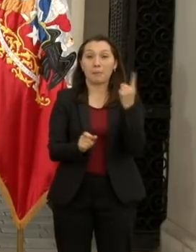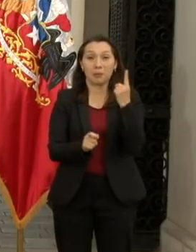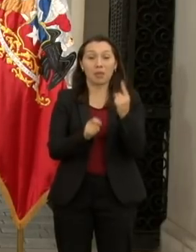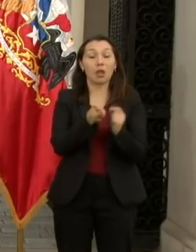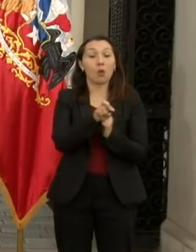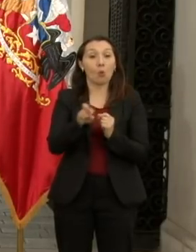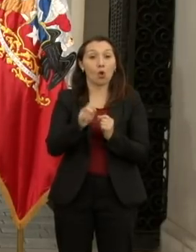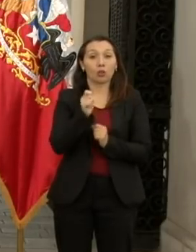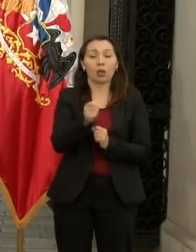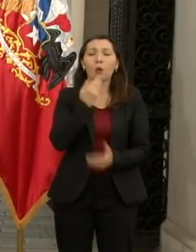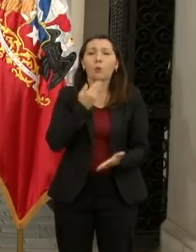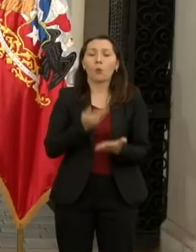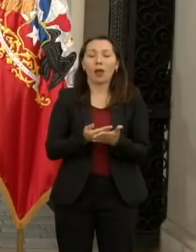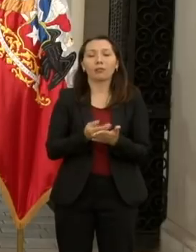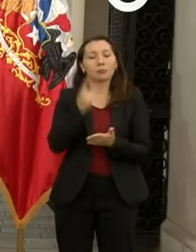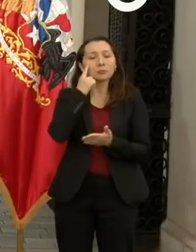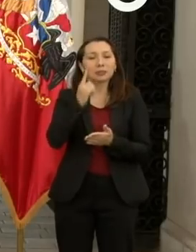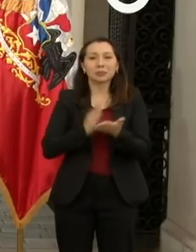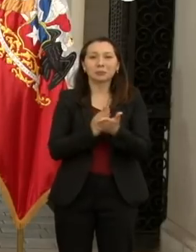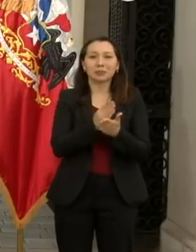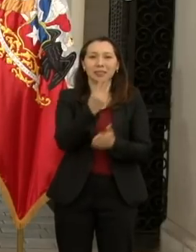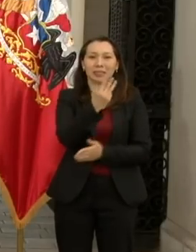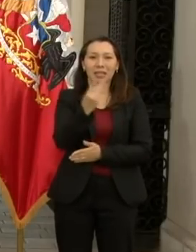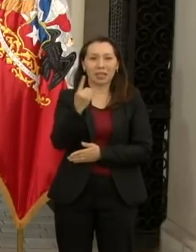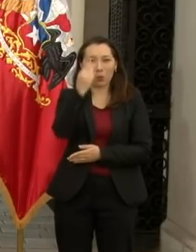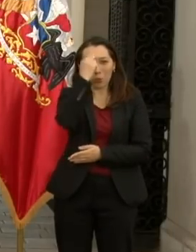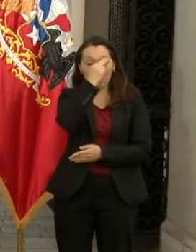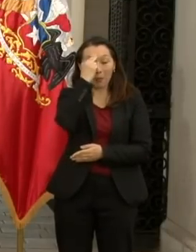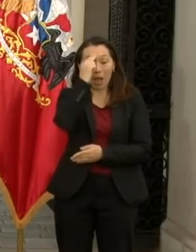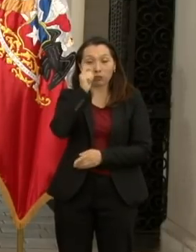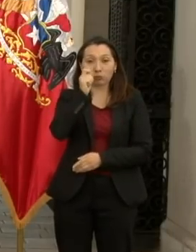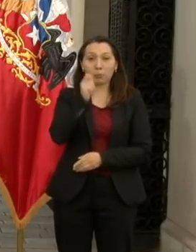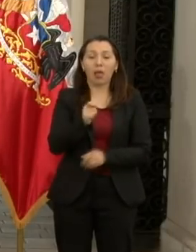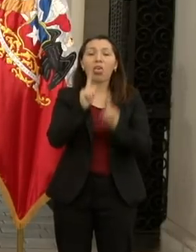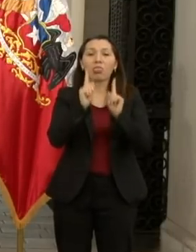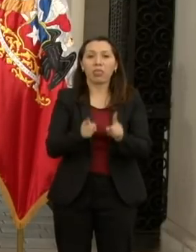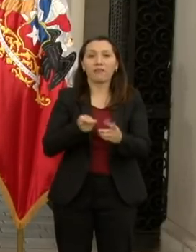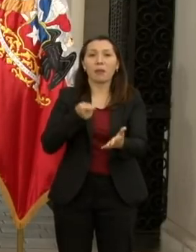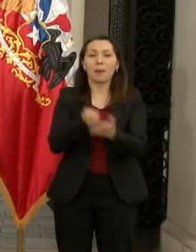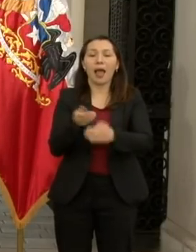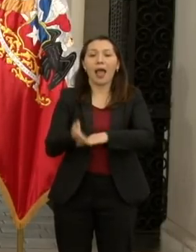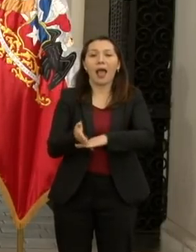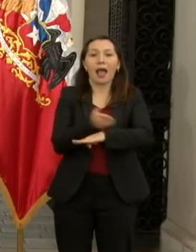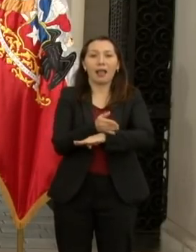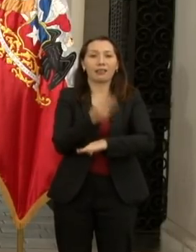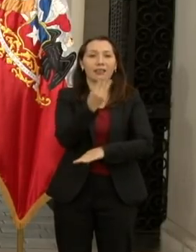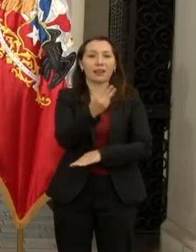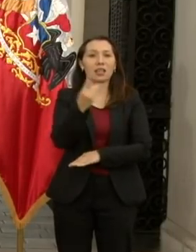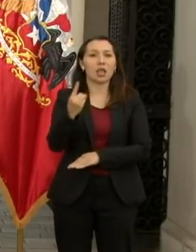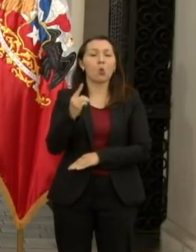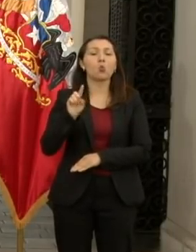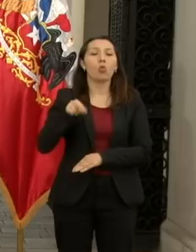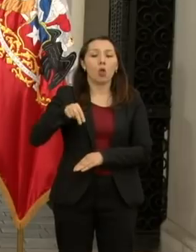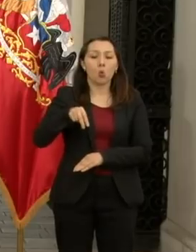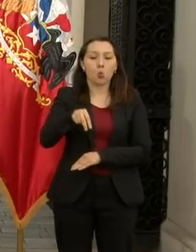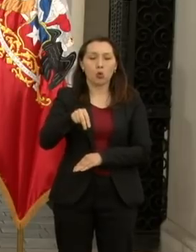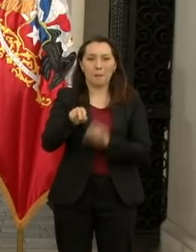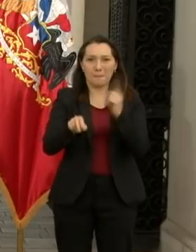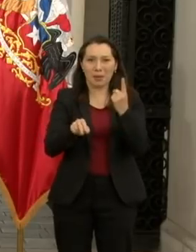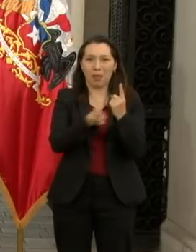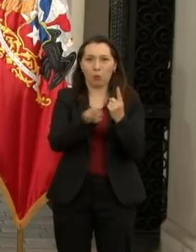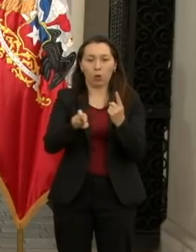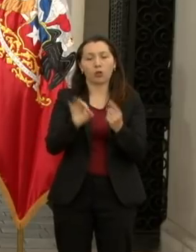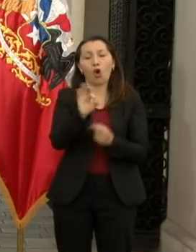primera, que correspondía haber sido pagada al 31 de marzo, deberá pagarse antes del 31 de junio o